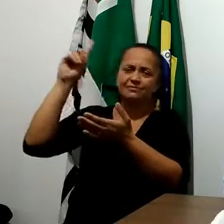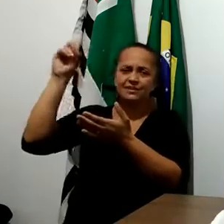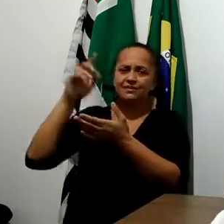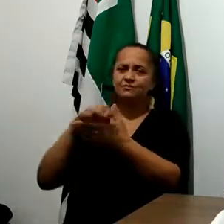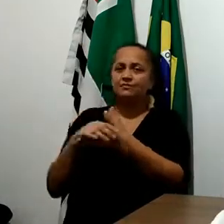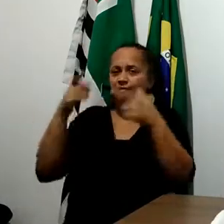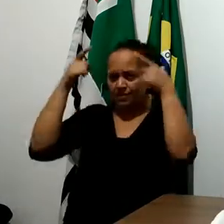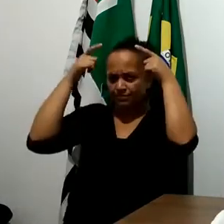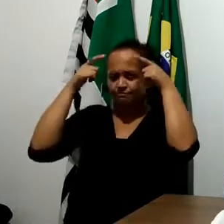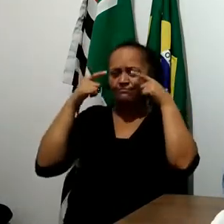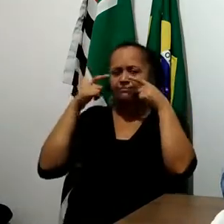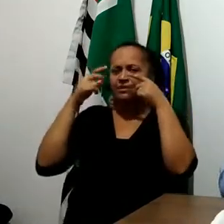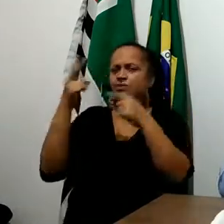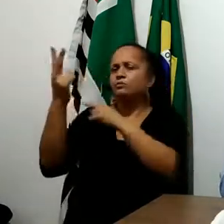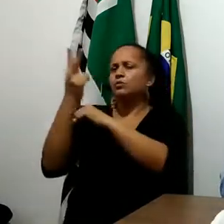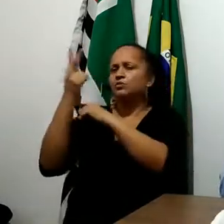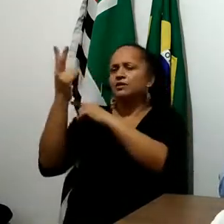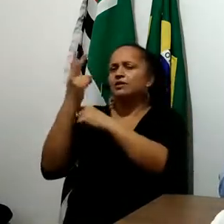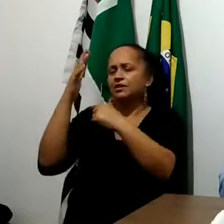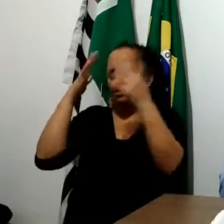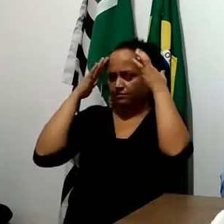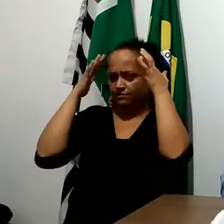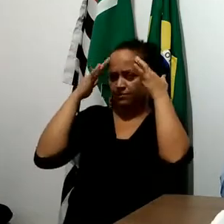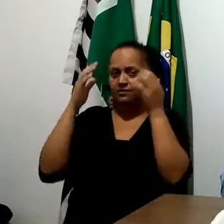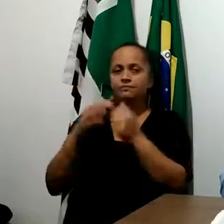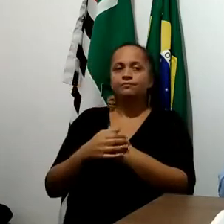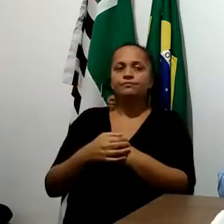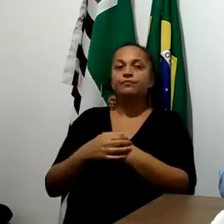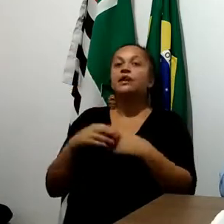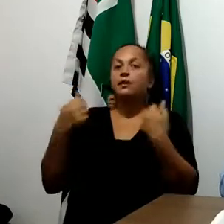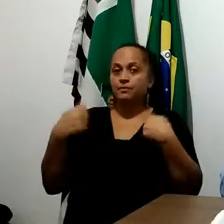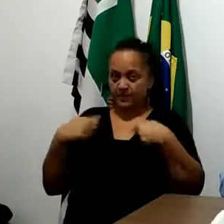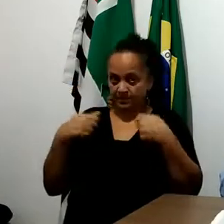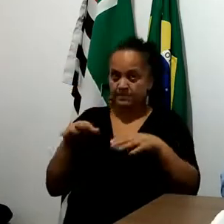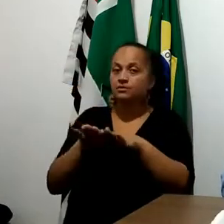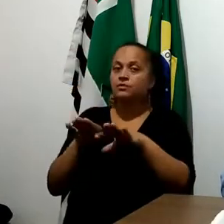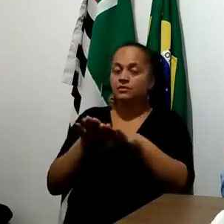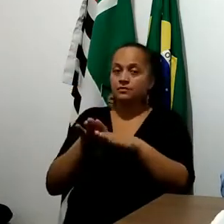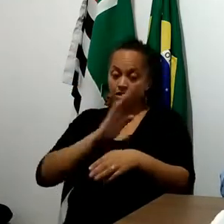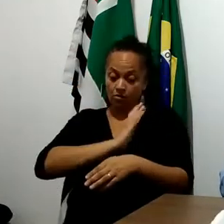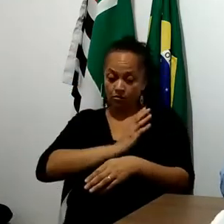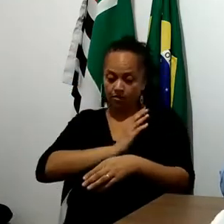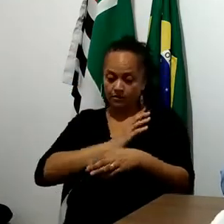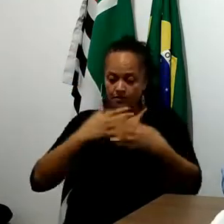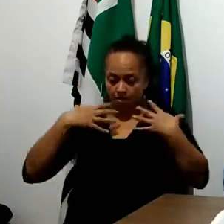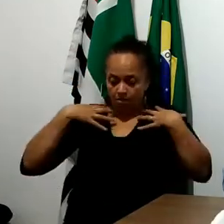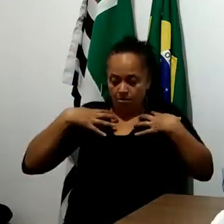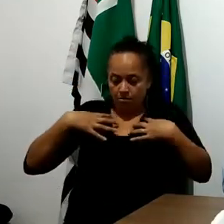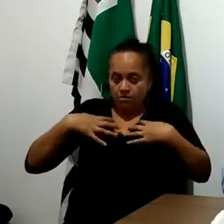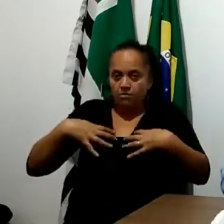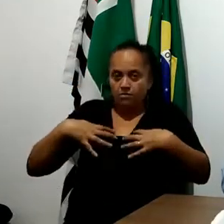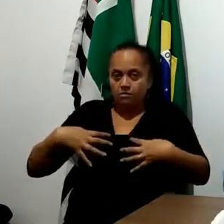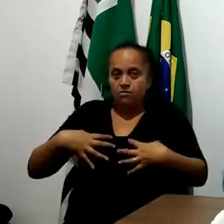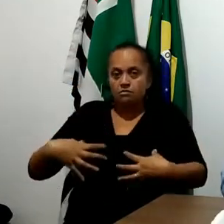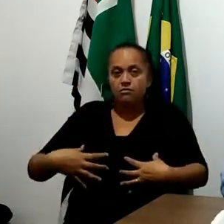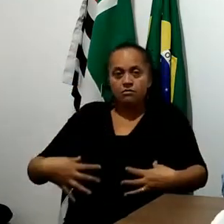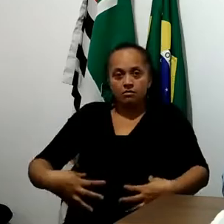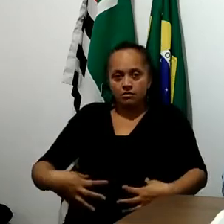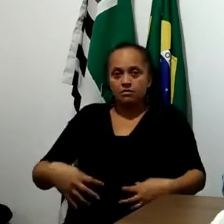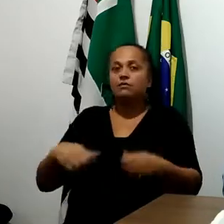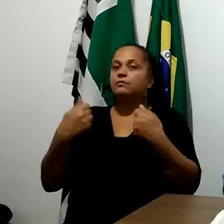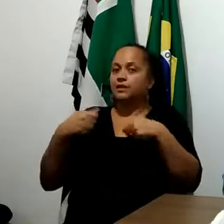cabeça. Nós temos que proteger os nossos órgãos vitais, o nosso coração, com o